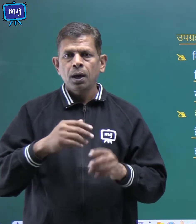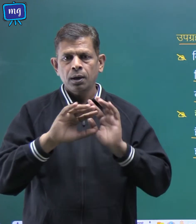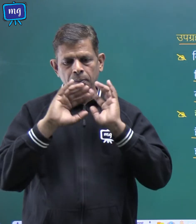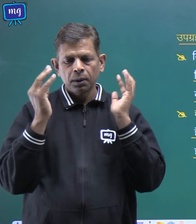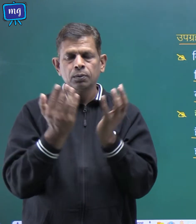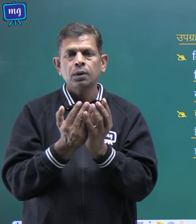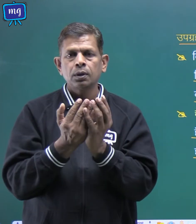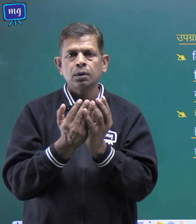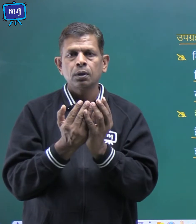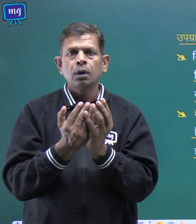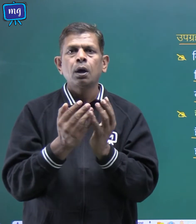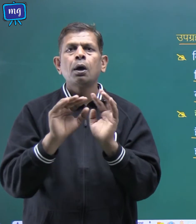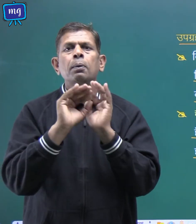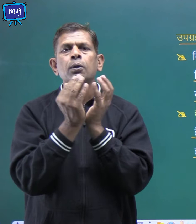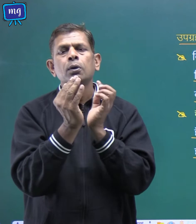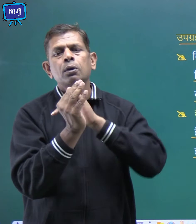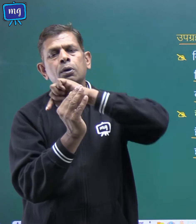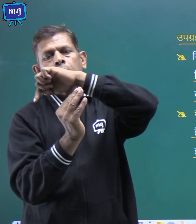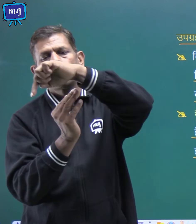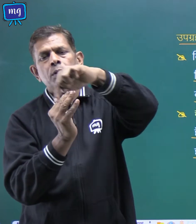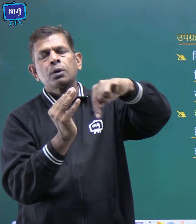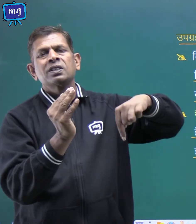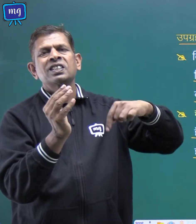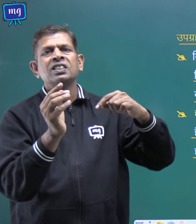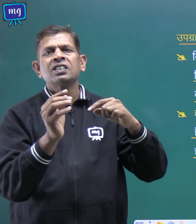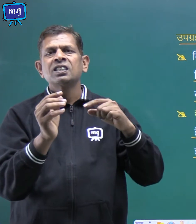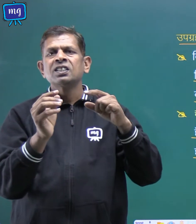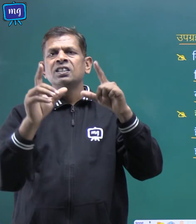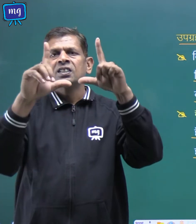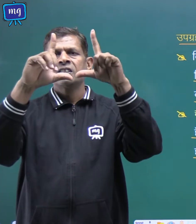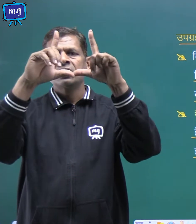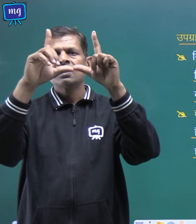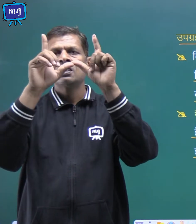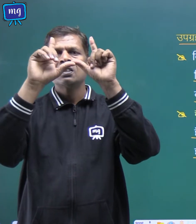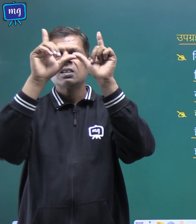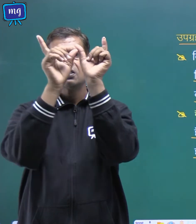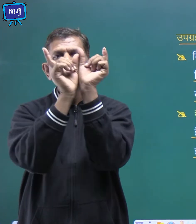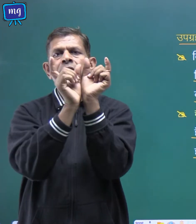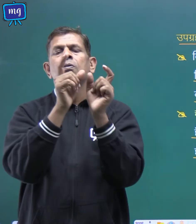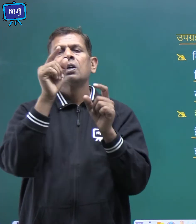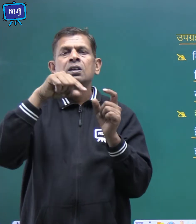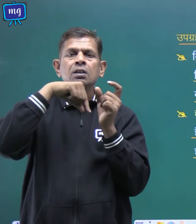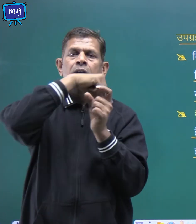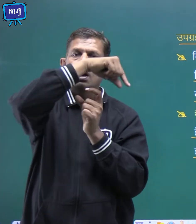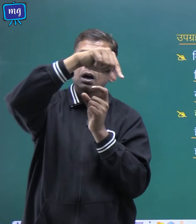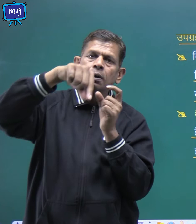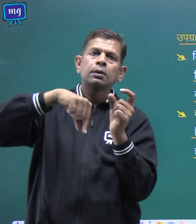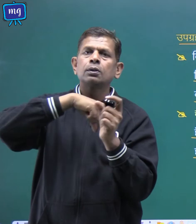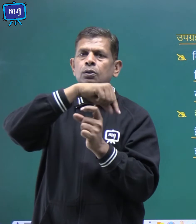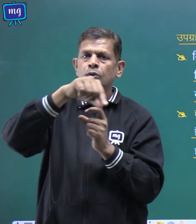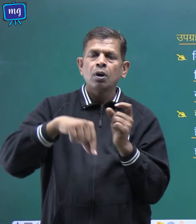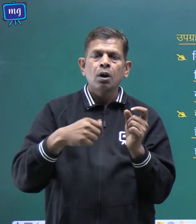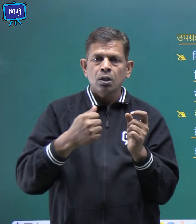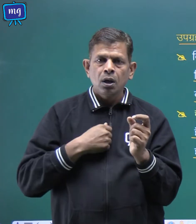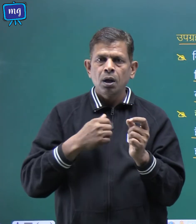है। पृथ्वी के चारों ओर चंद्रमा चक्कर लगाता है। तो हमारी पृथ्वी का